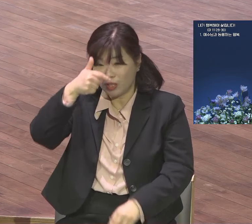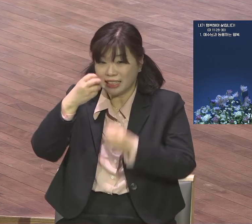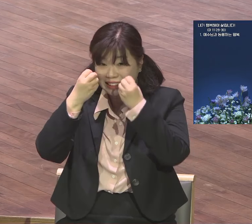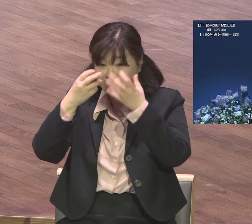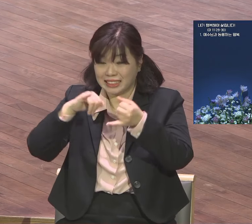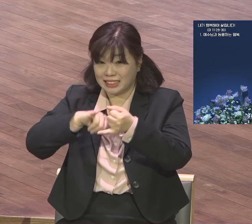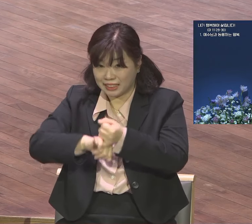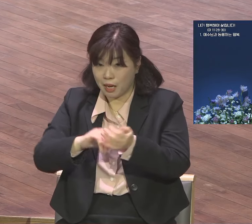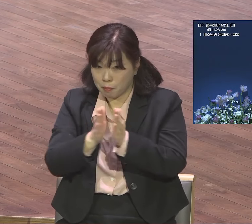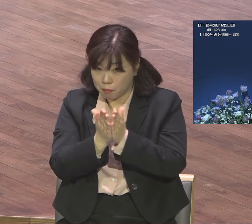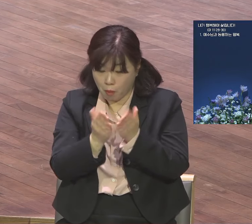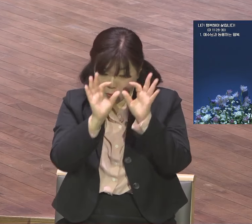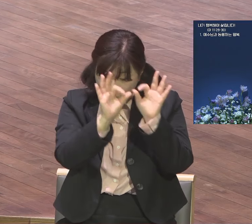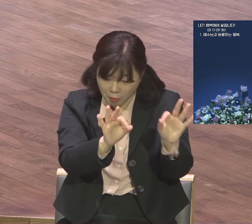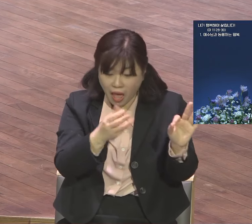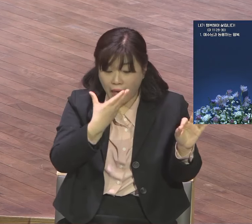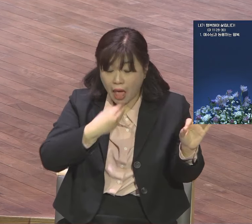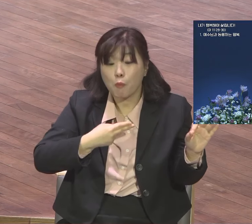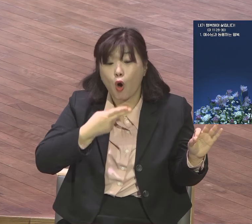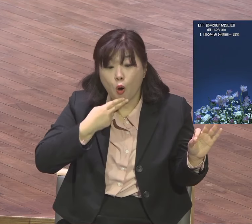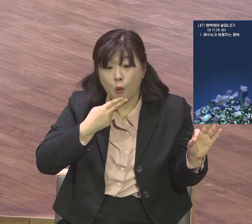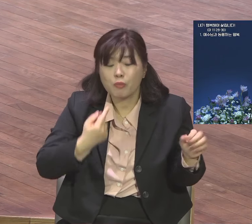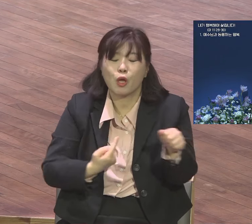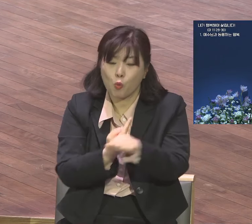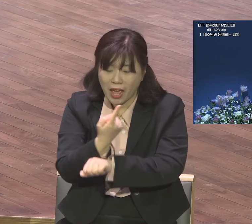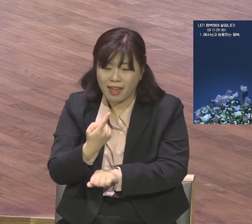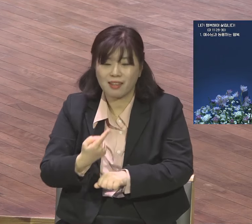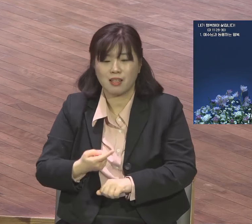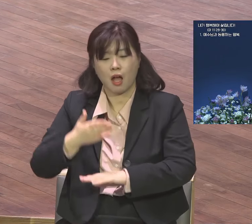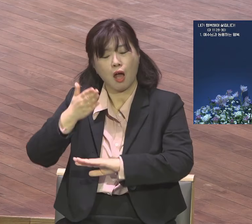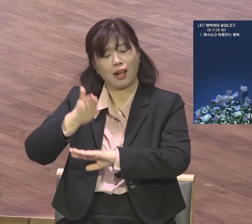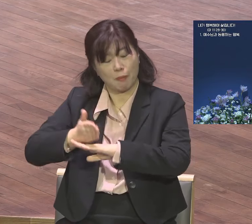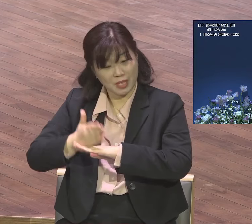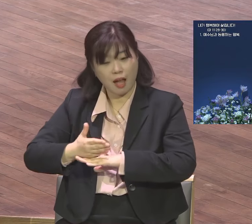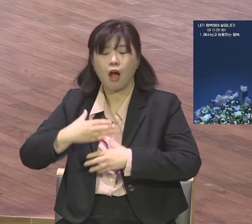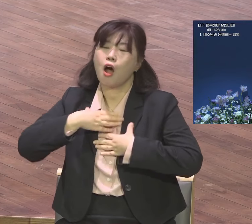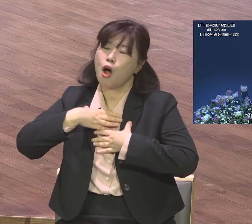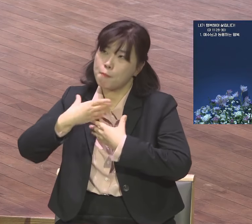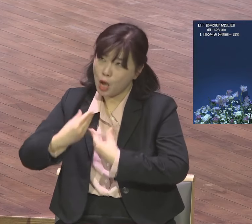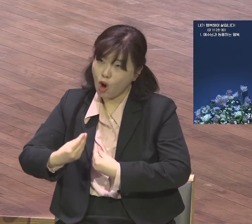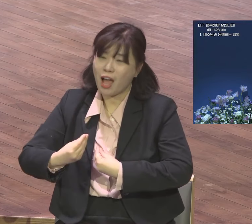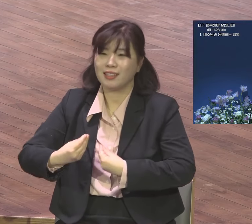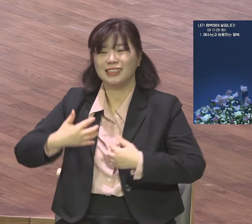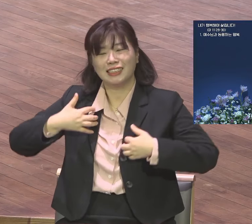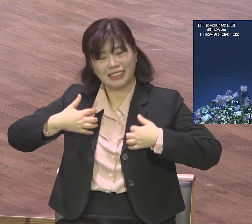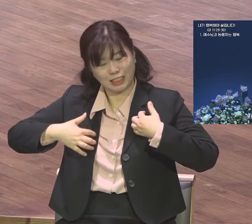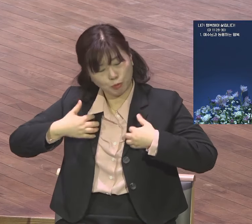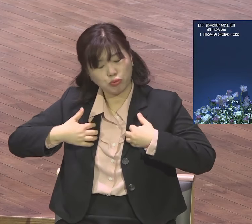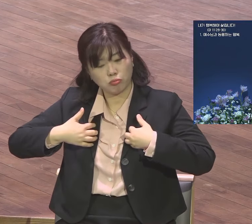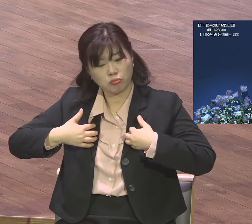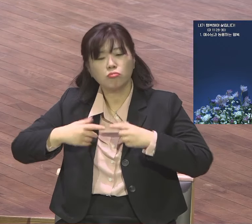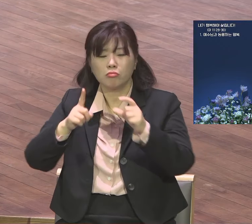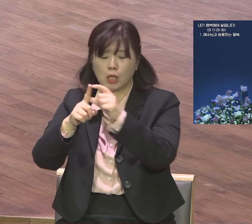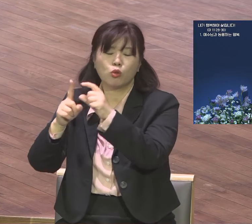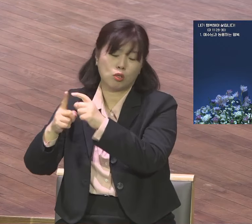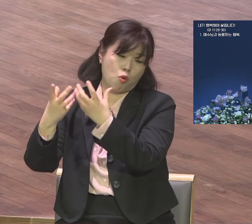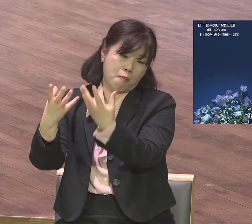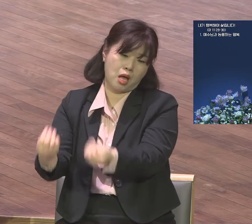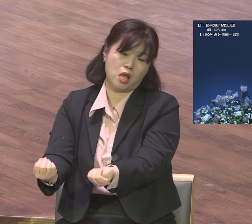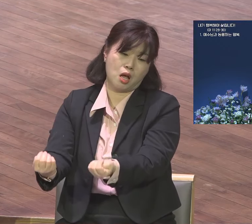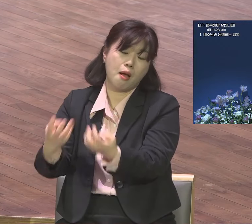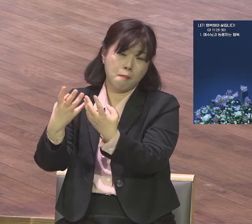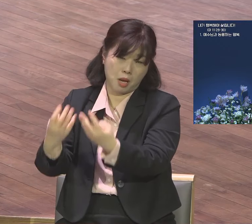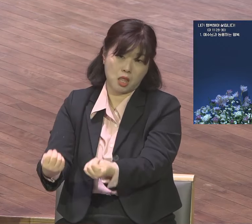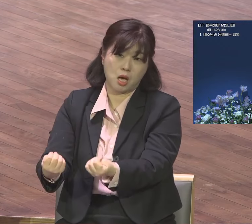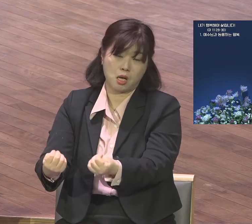기쁨, 감사라는 그 단어로 대체되어 있습니다. 부활하신 예수님께서 제자들에게 나타나신 후에